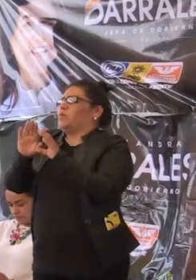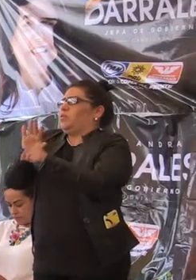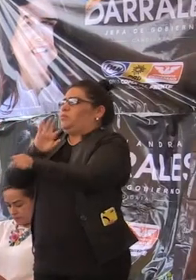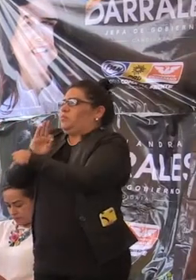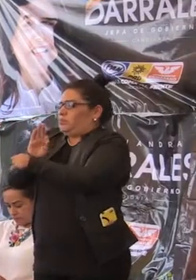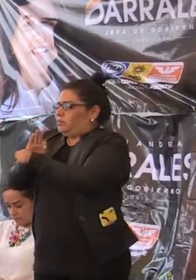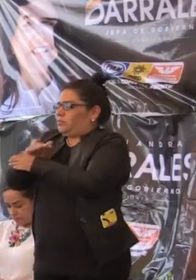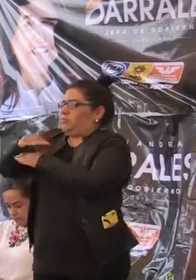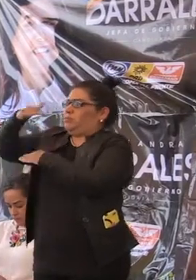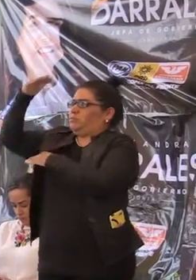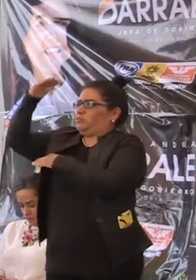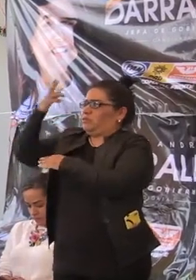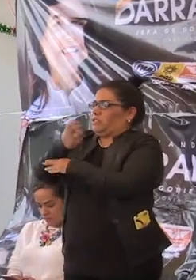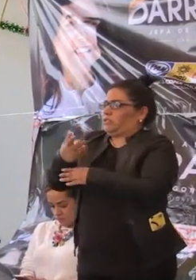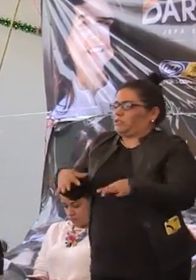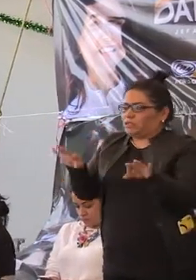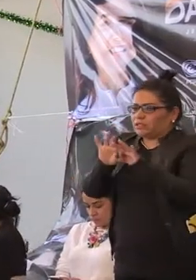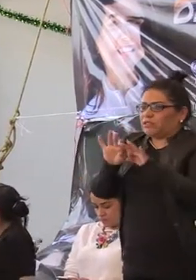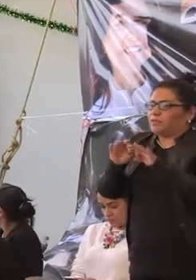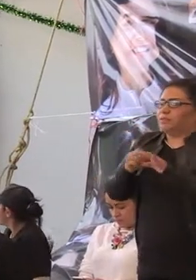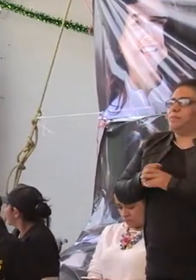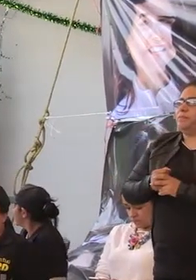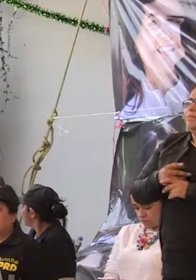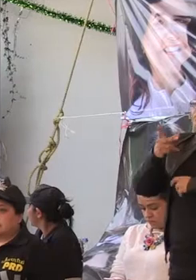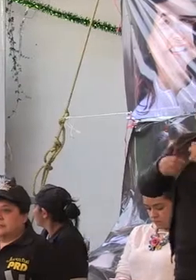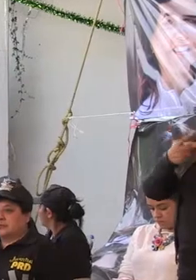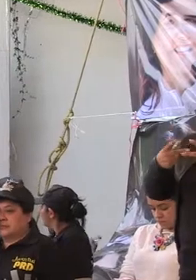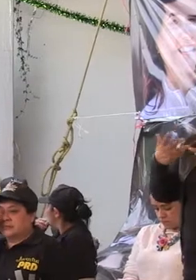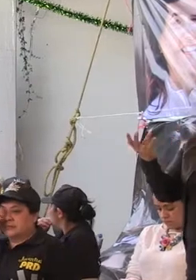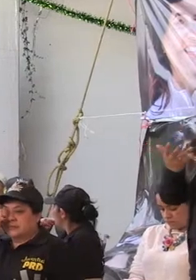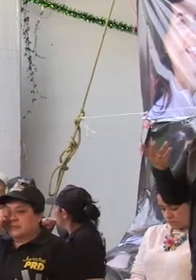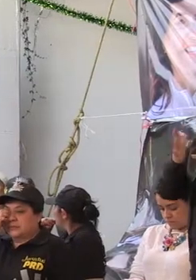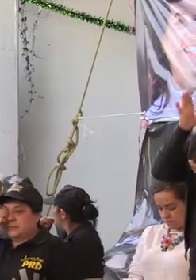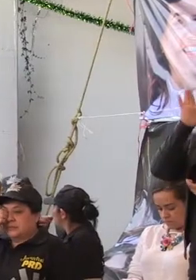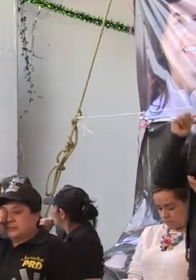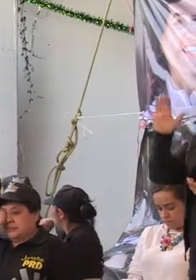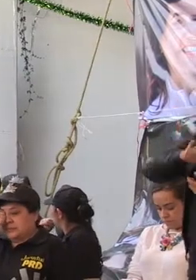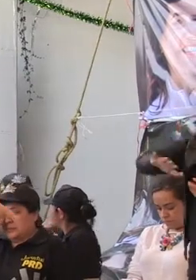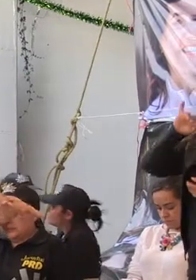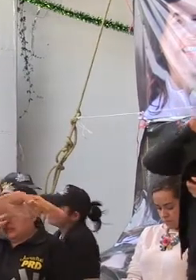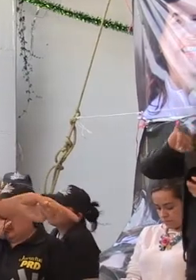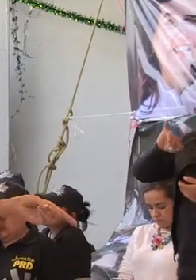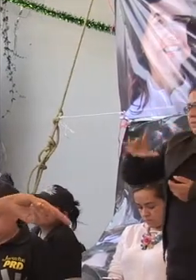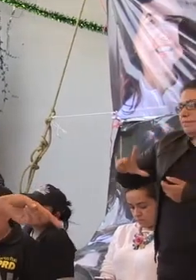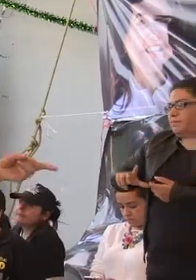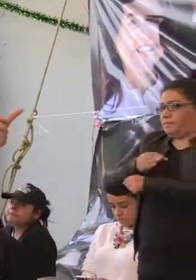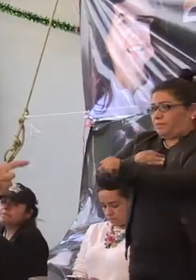cuando crezcan. Por eso es muy importante que vayamos a hacer un acuerdo con las jefas de